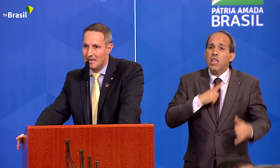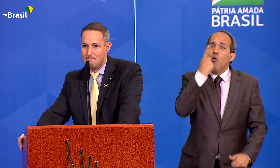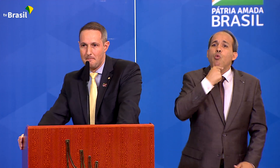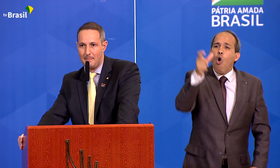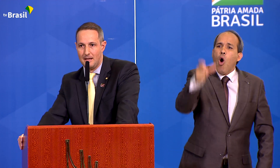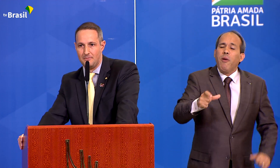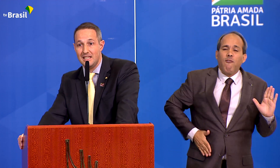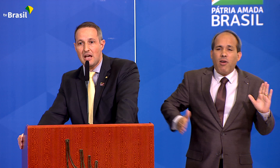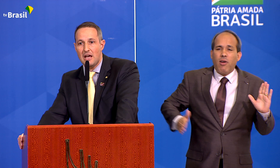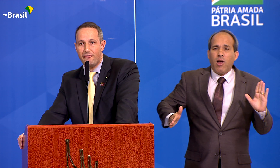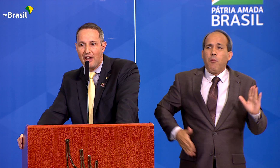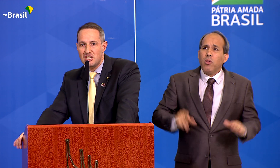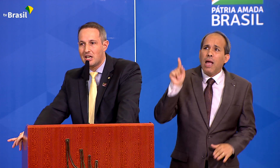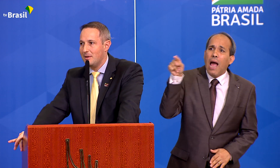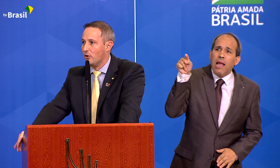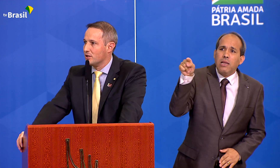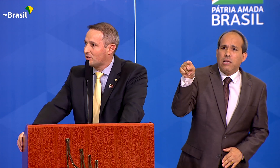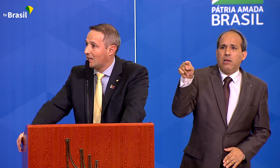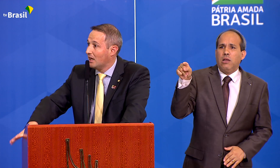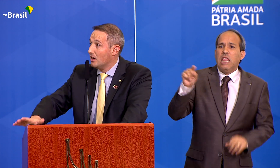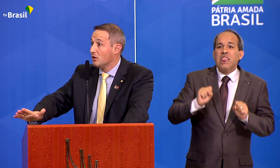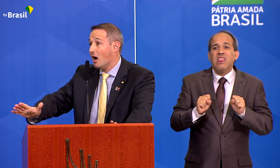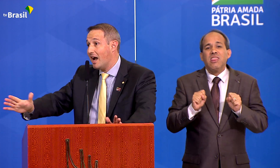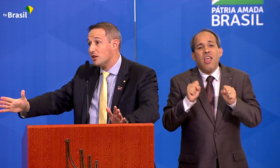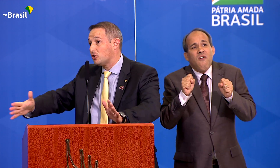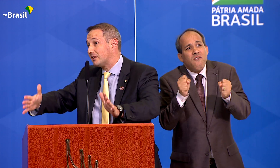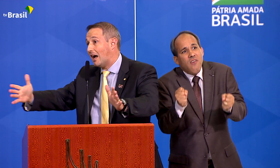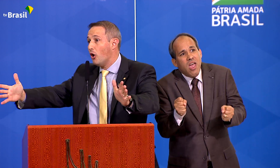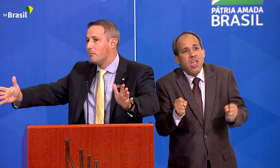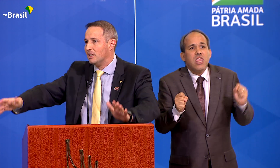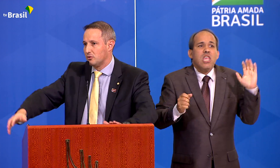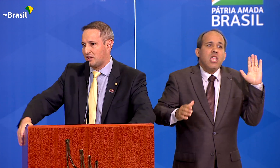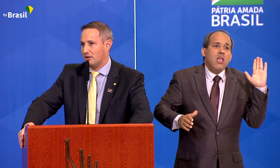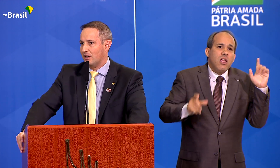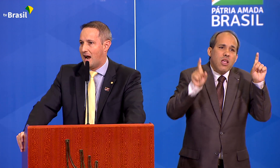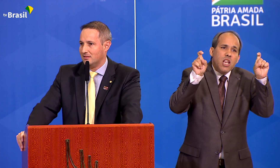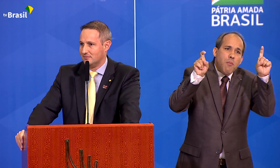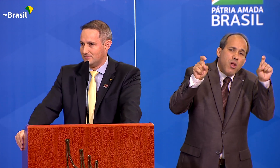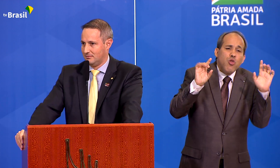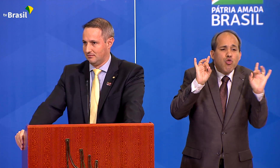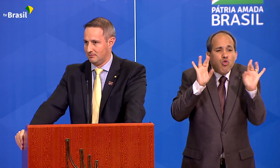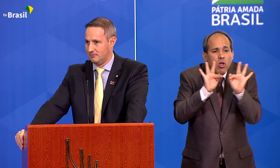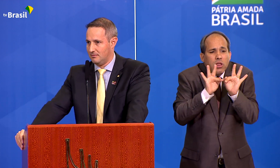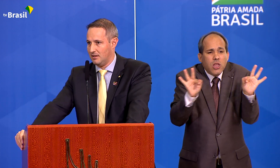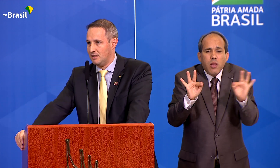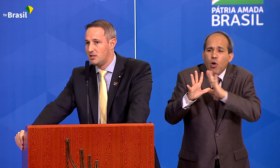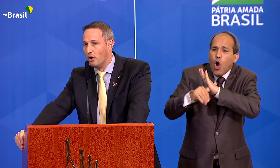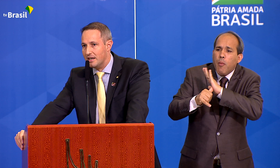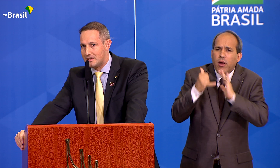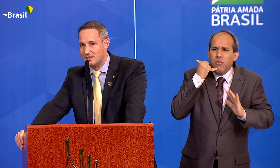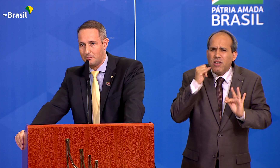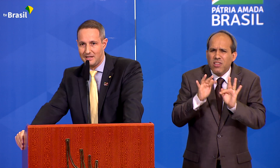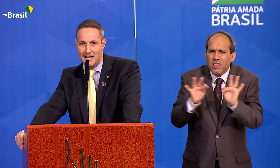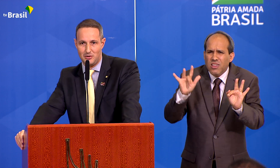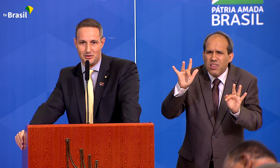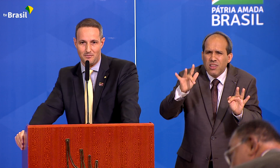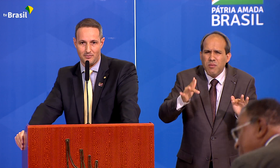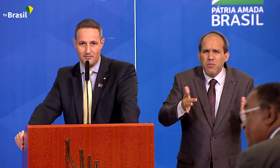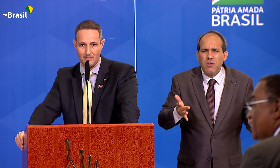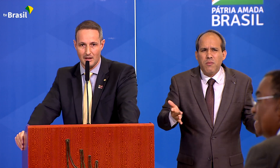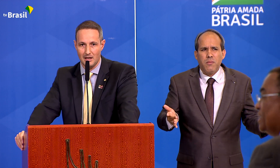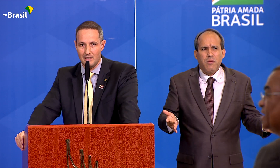vagabundo aí que depende criminoso que aí ele só tá roubando o celular que horas